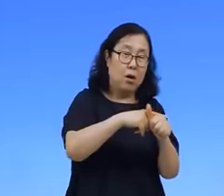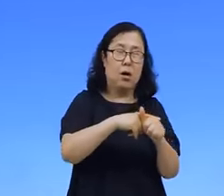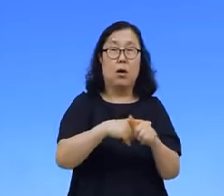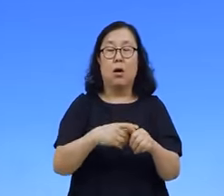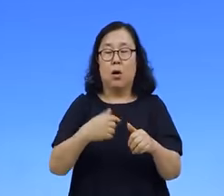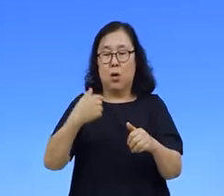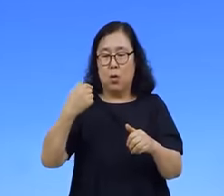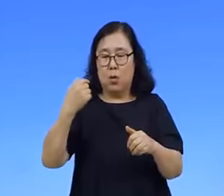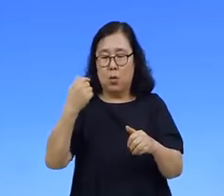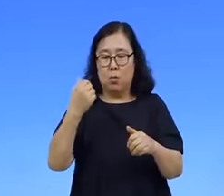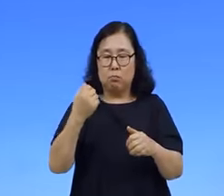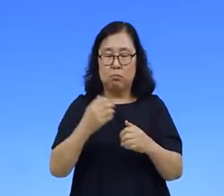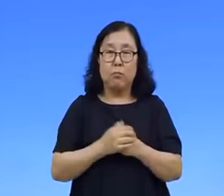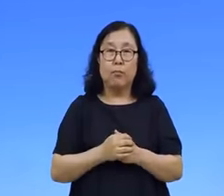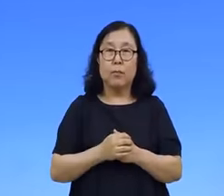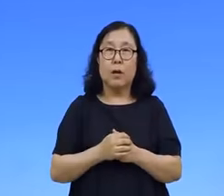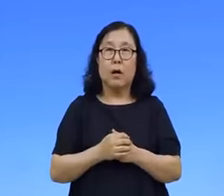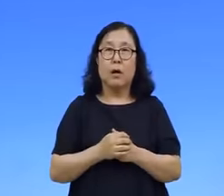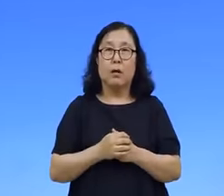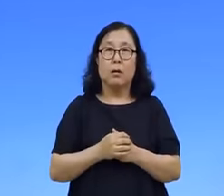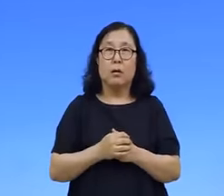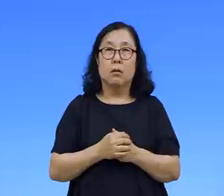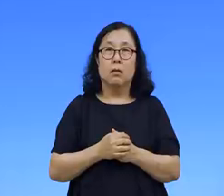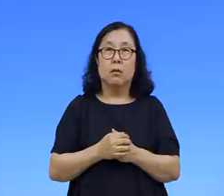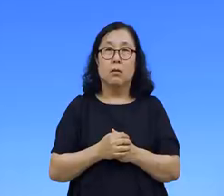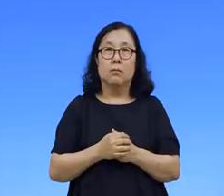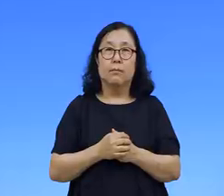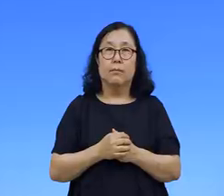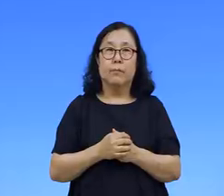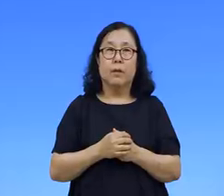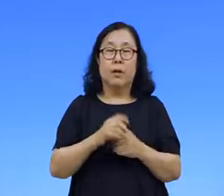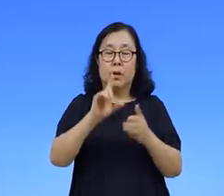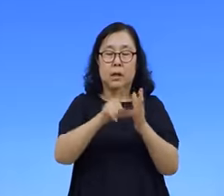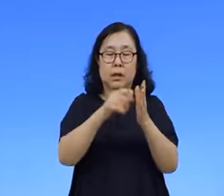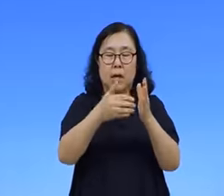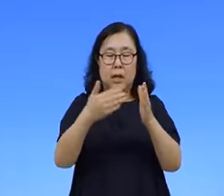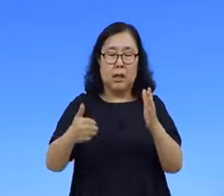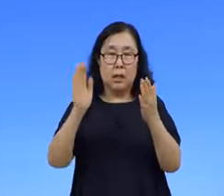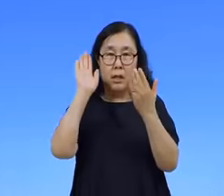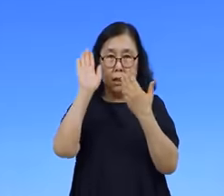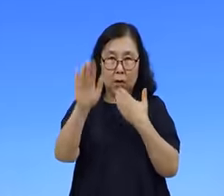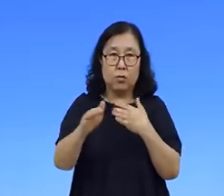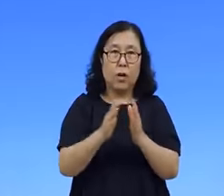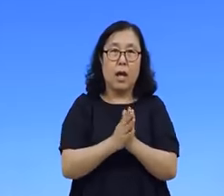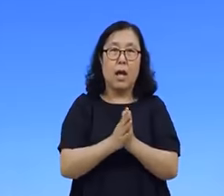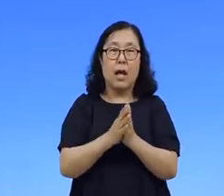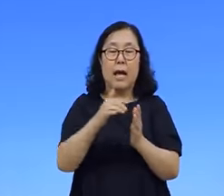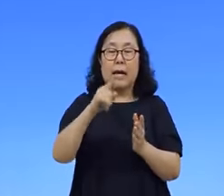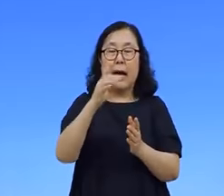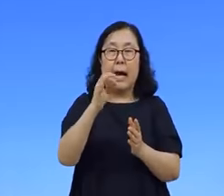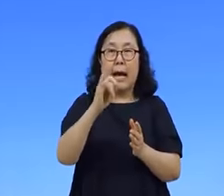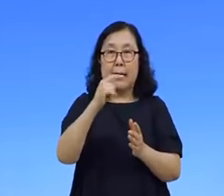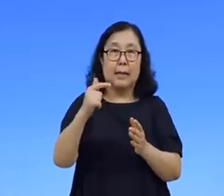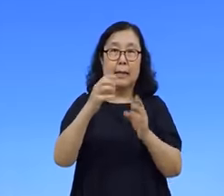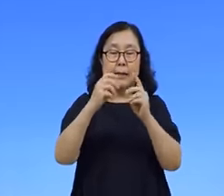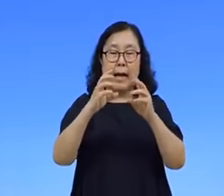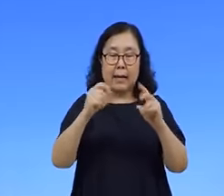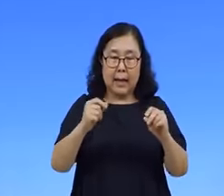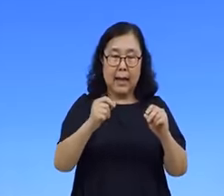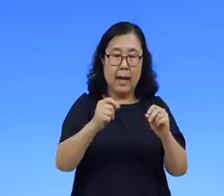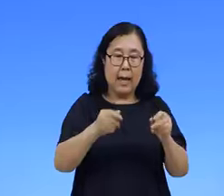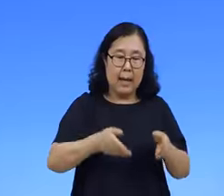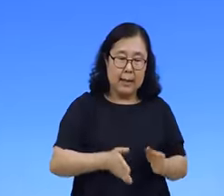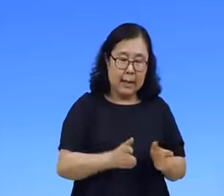가인이 동생 아벨을 죽인 그 사건의 발단이 이렇습니다. 창세기 4장 3절. 세월이 지난 후에 가인은 땅의 소산으로 제물을 삼아